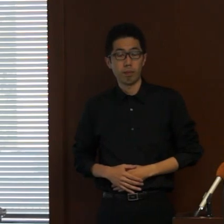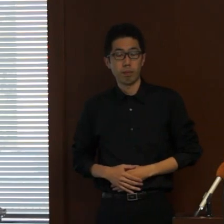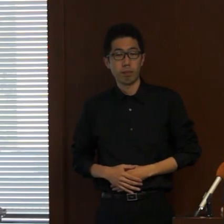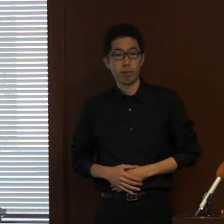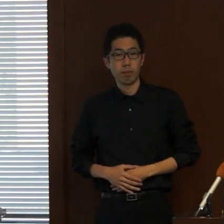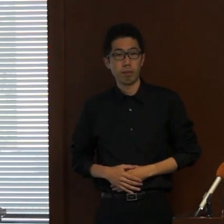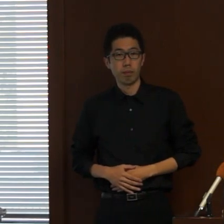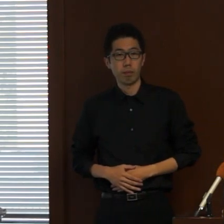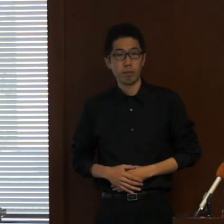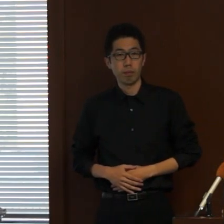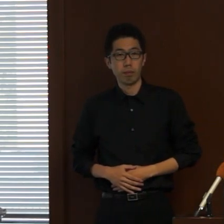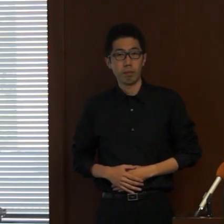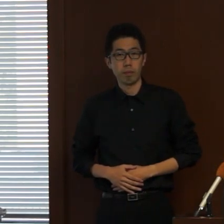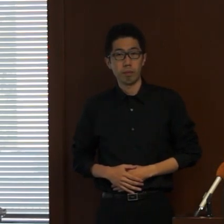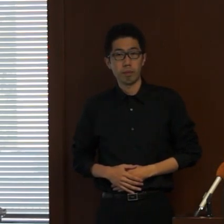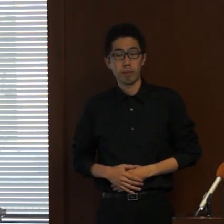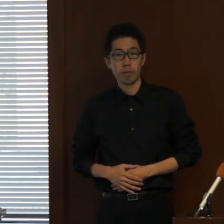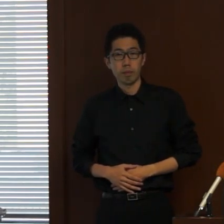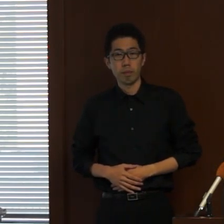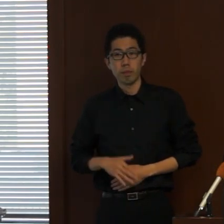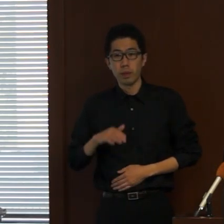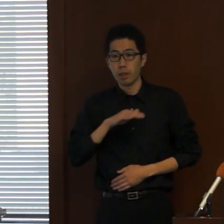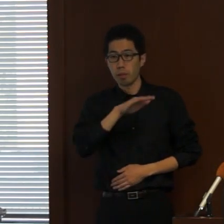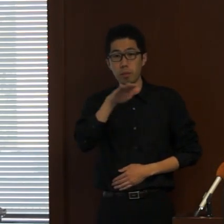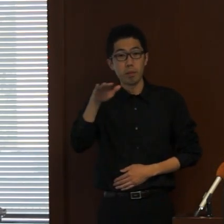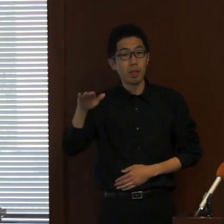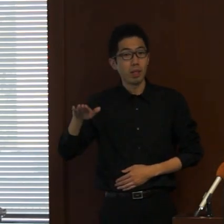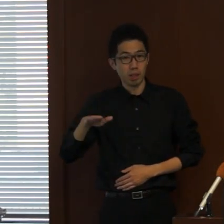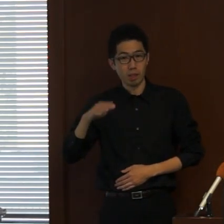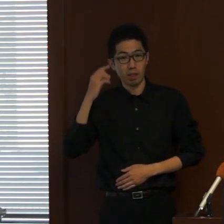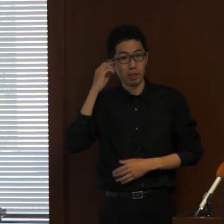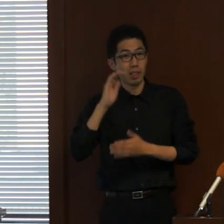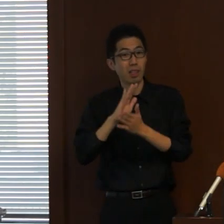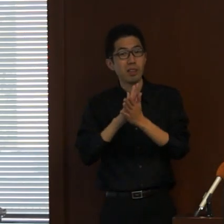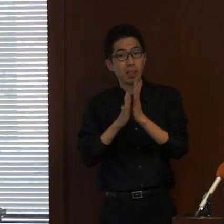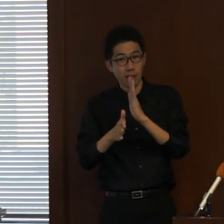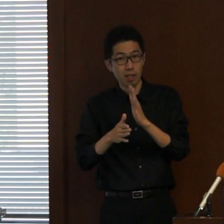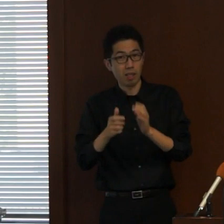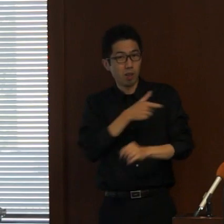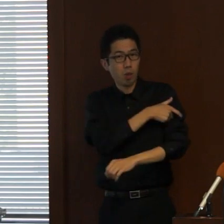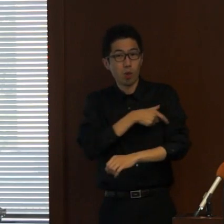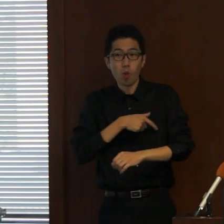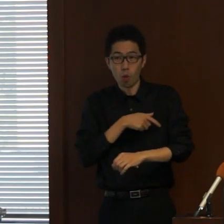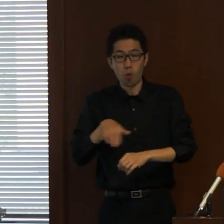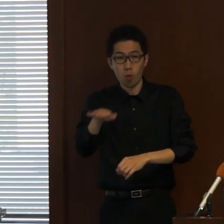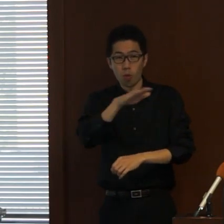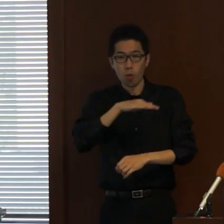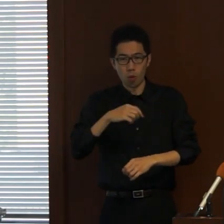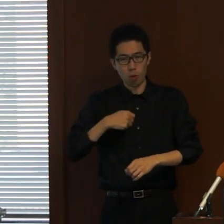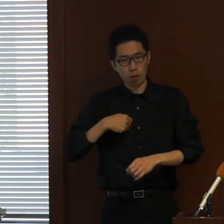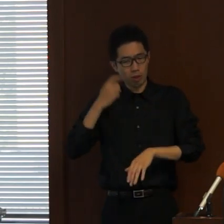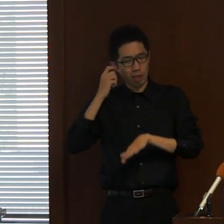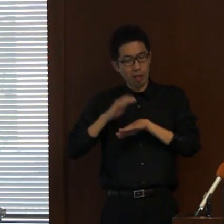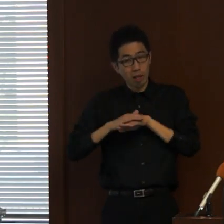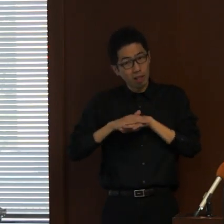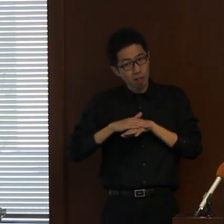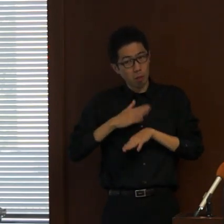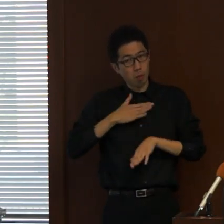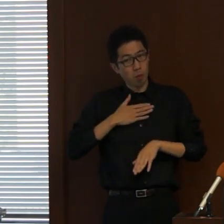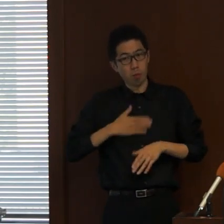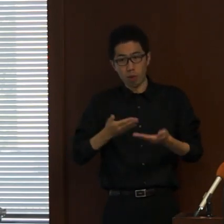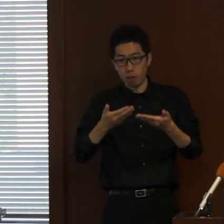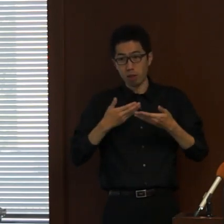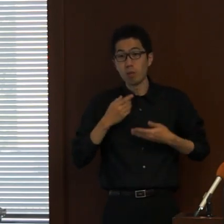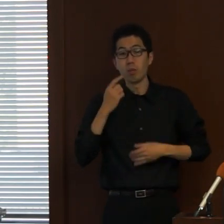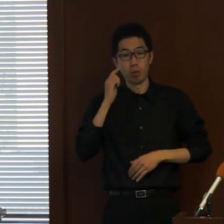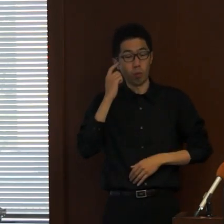はり皆さん方は佐賀県の記者さんだから私の考えも分かっていらっしゃると思うんだけども、ゴール